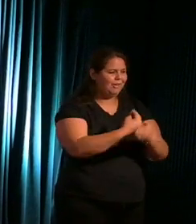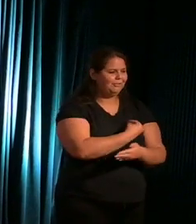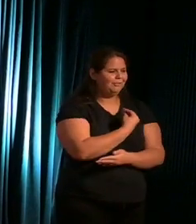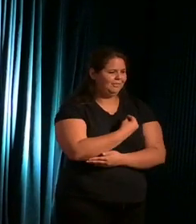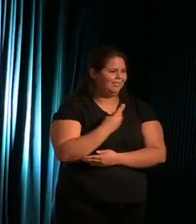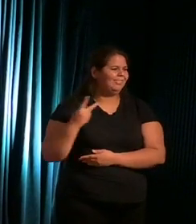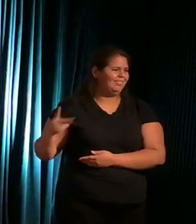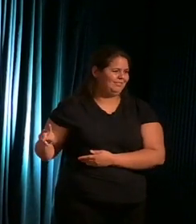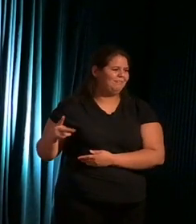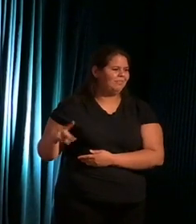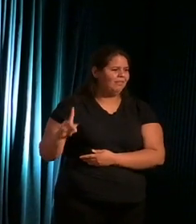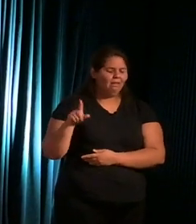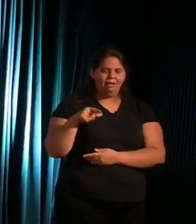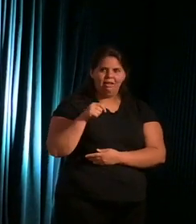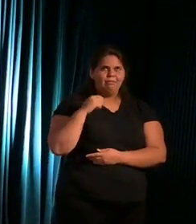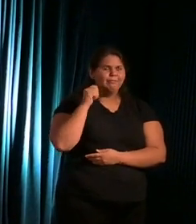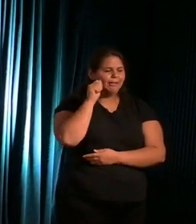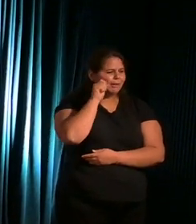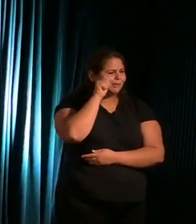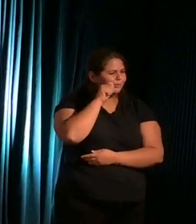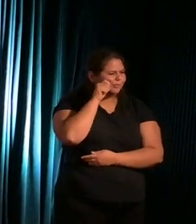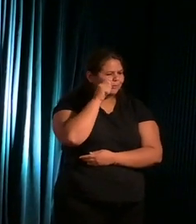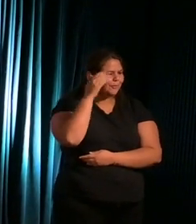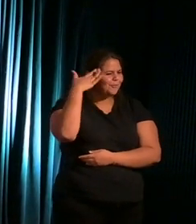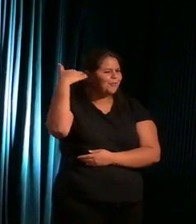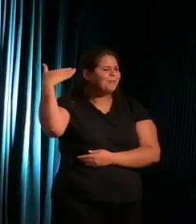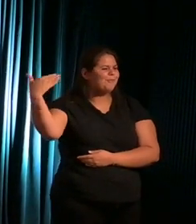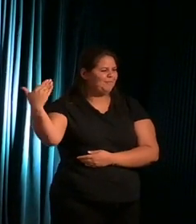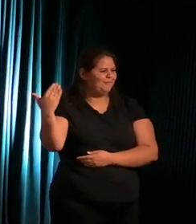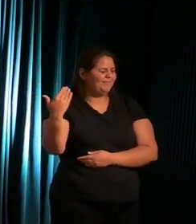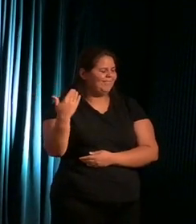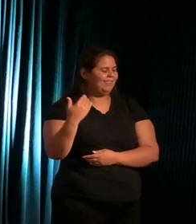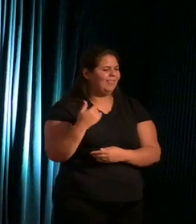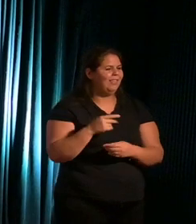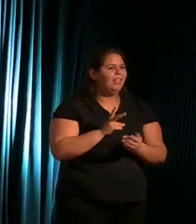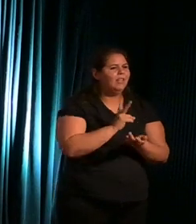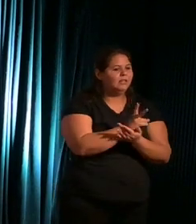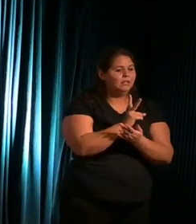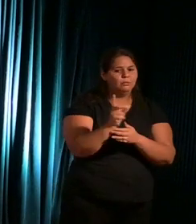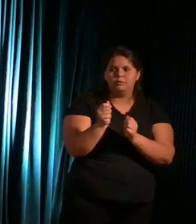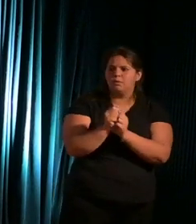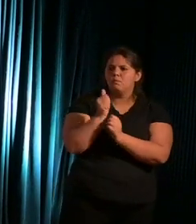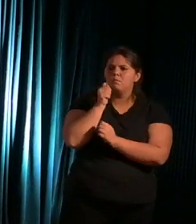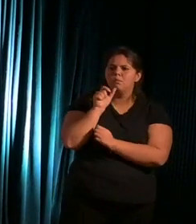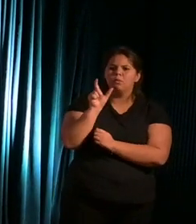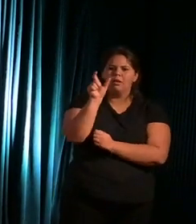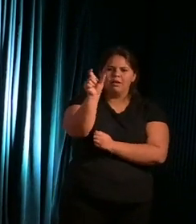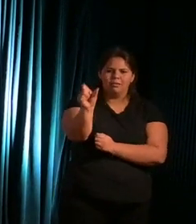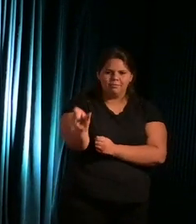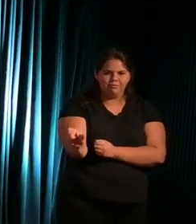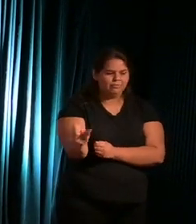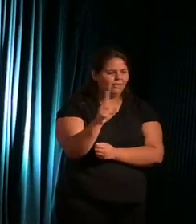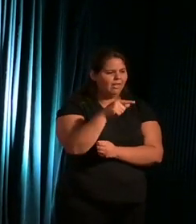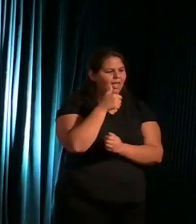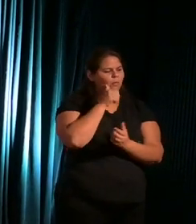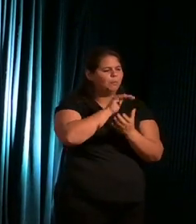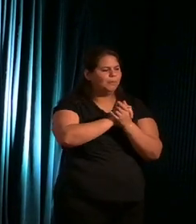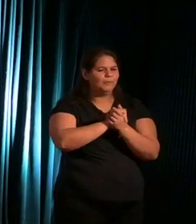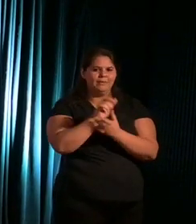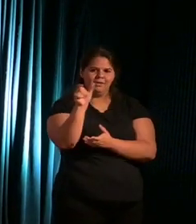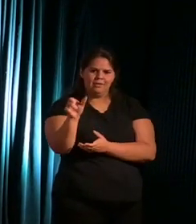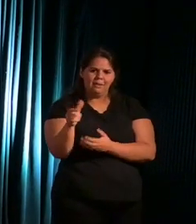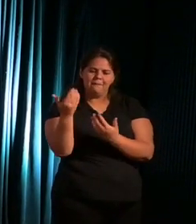né? Grande artista, que está acompanhado da sua companheira, Lili. Prazer também, Lili,